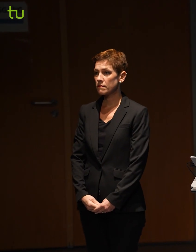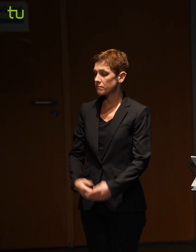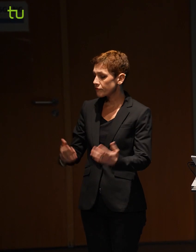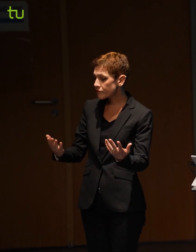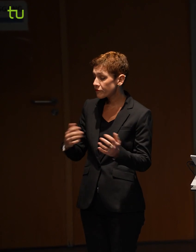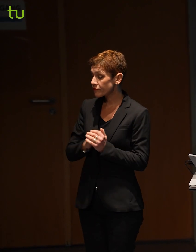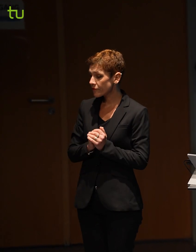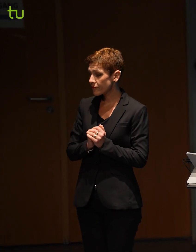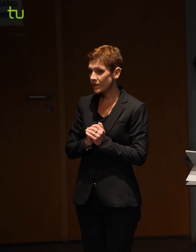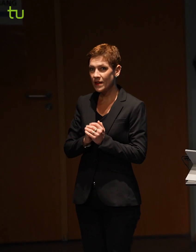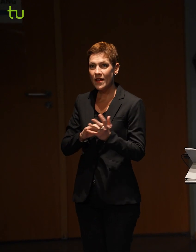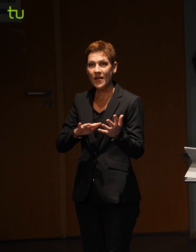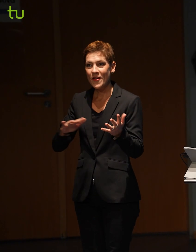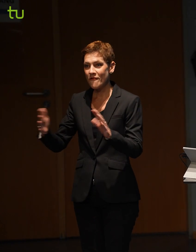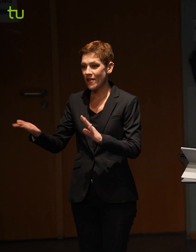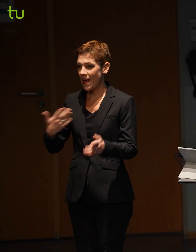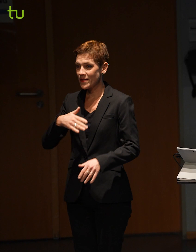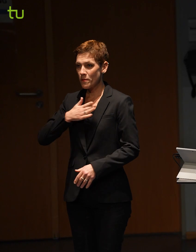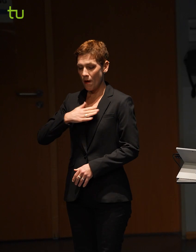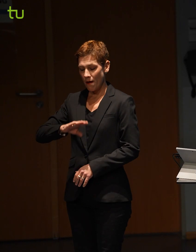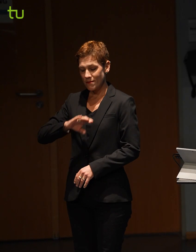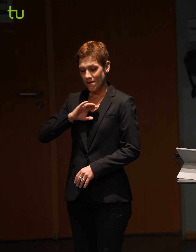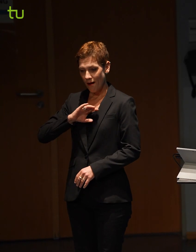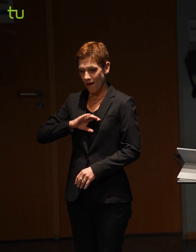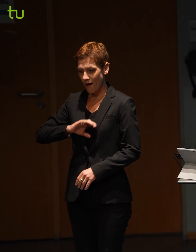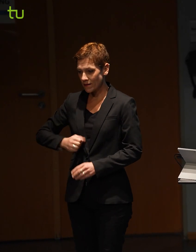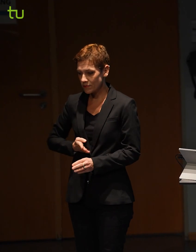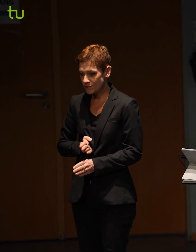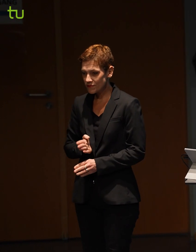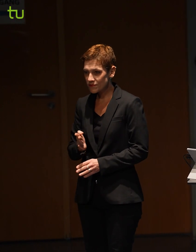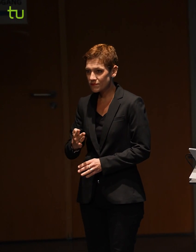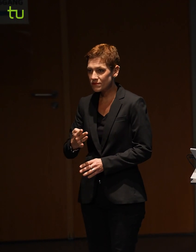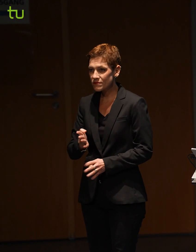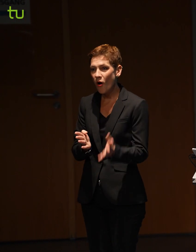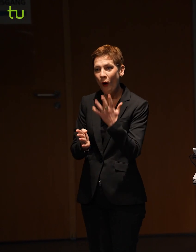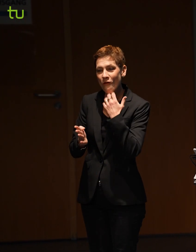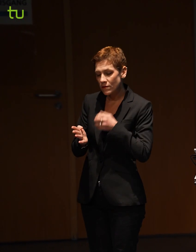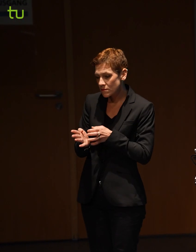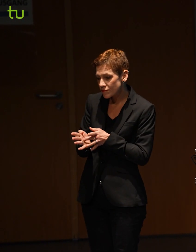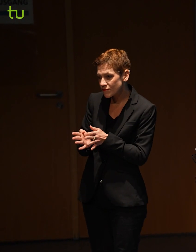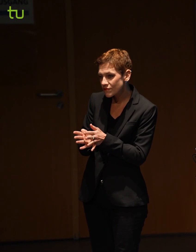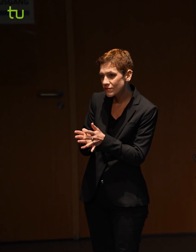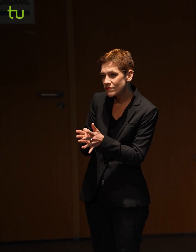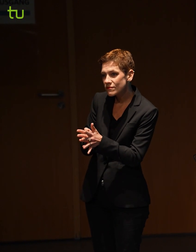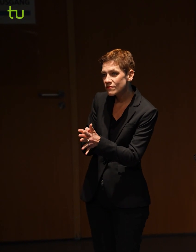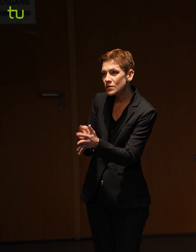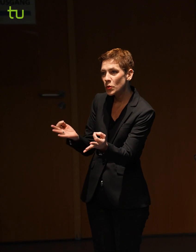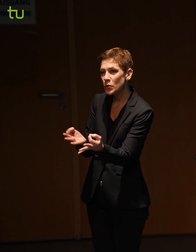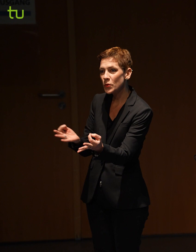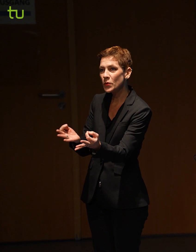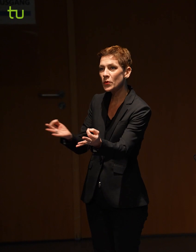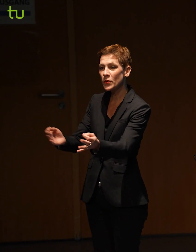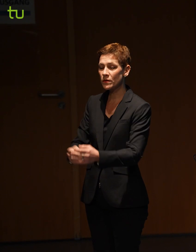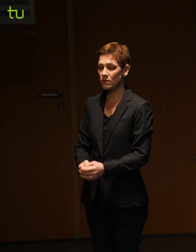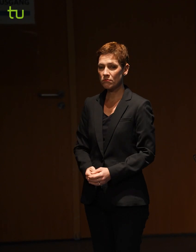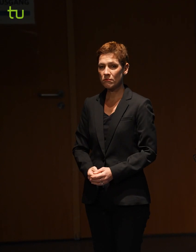Vielleicht ist es die Flagge meines Charakters, gewoben aus hoffnungsvoll grünem Stoff.